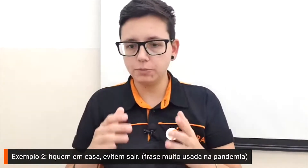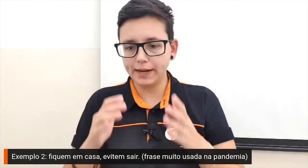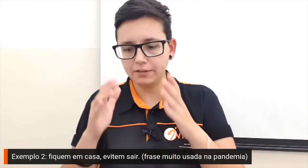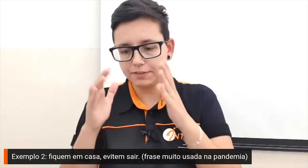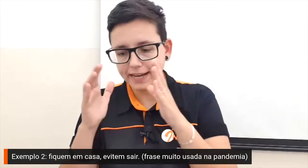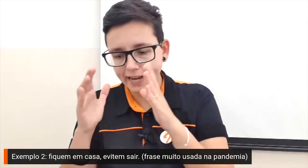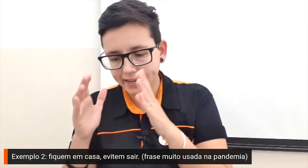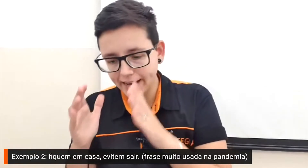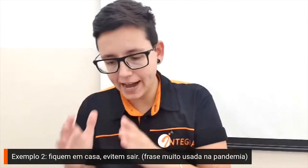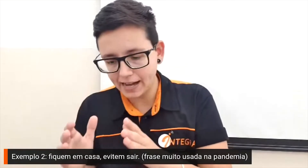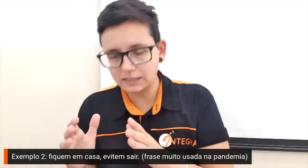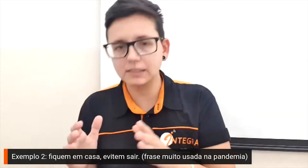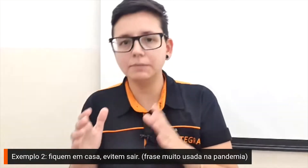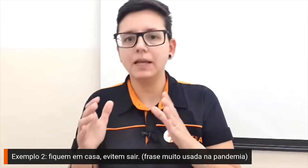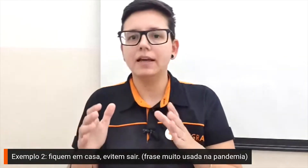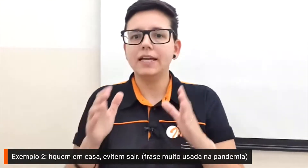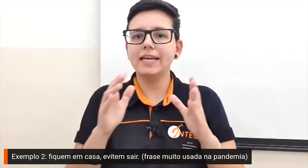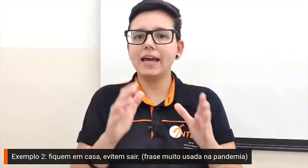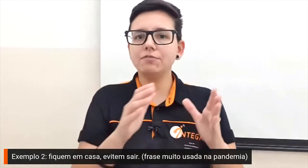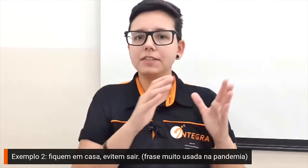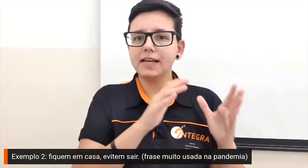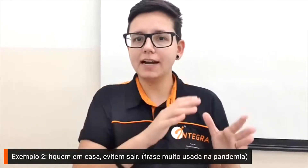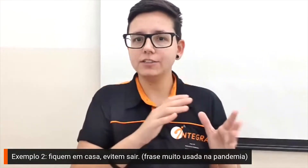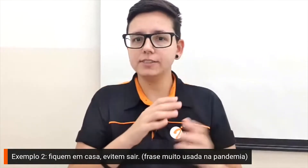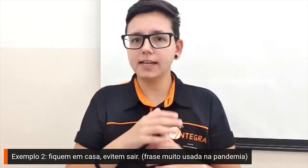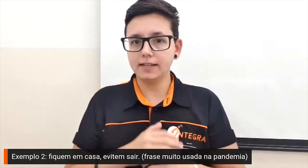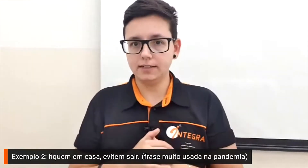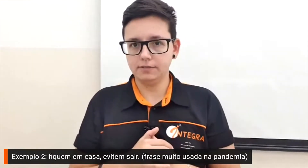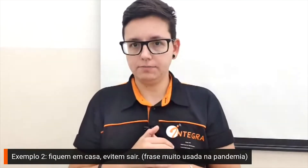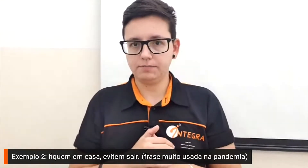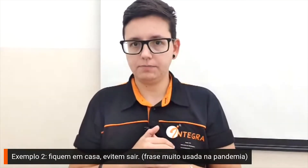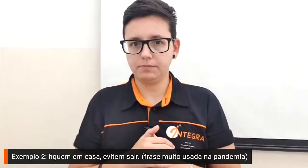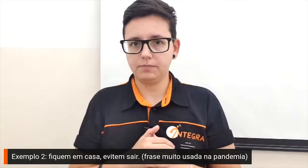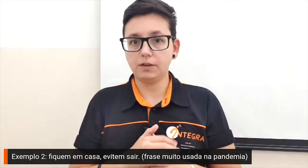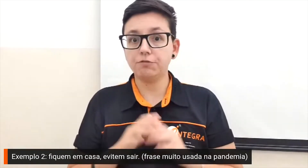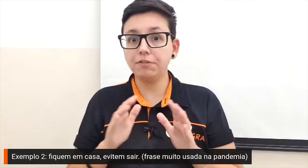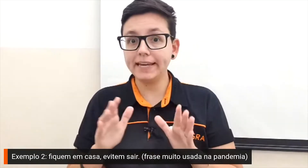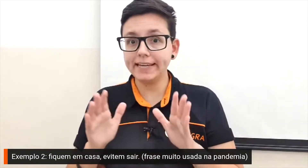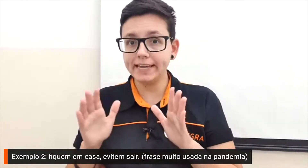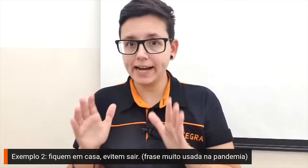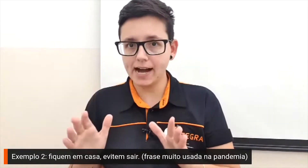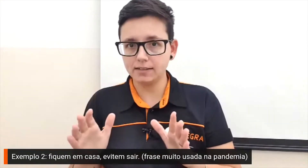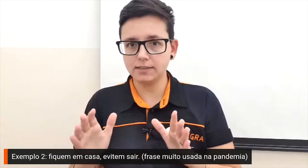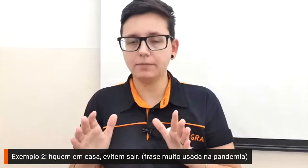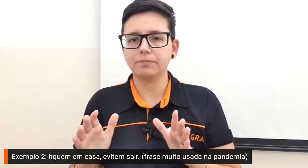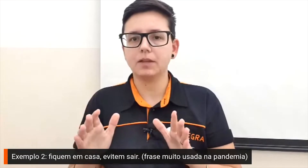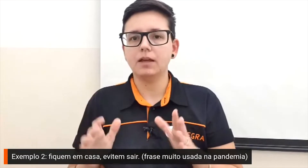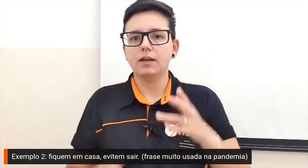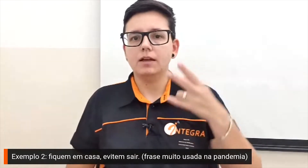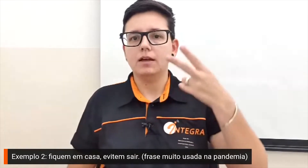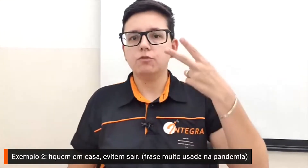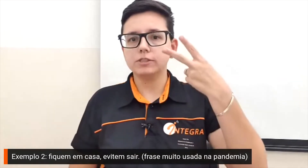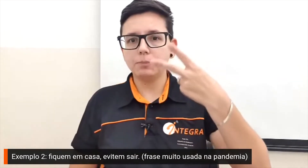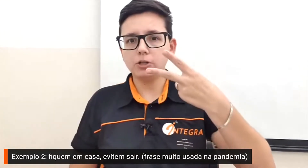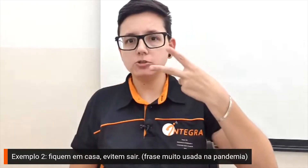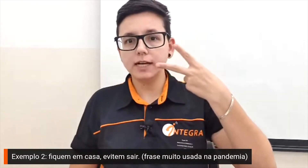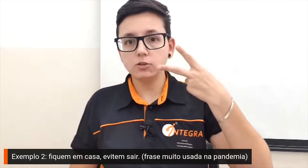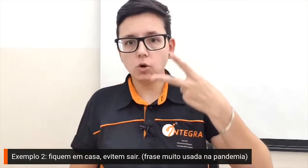para ele ficar em casa e evitar de sair? Fique em casa. Você pode usar